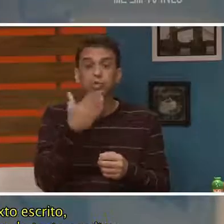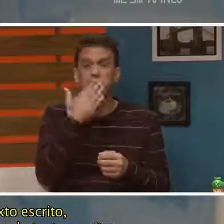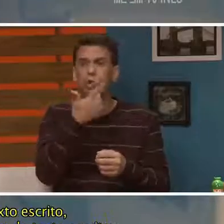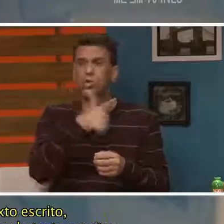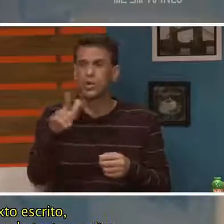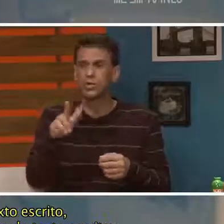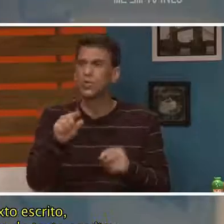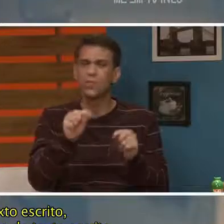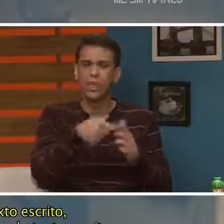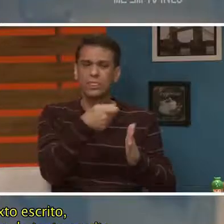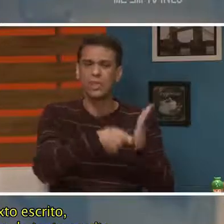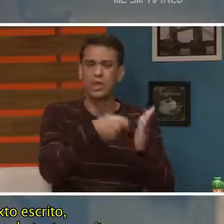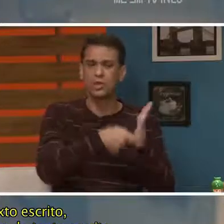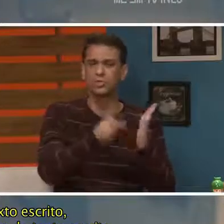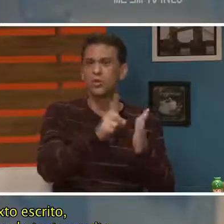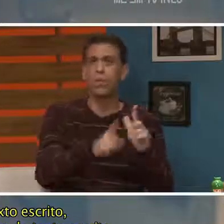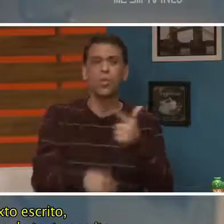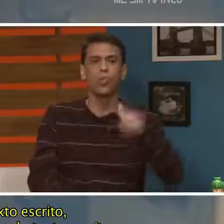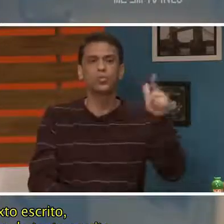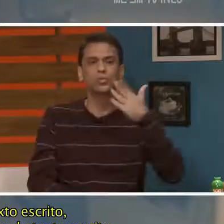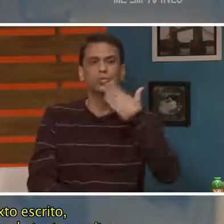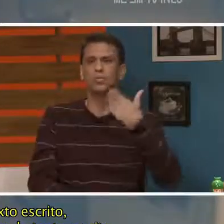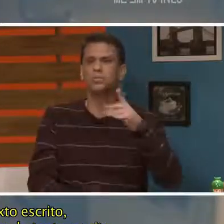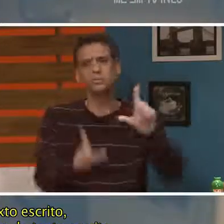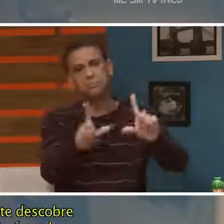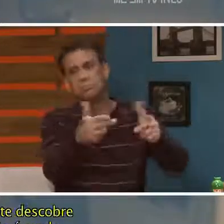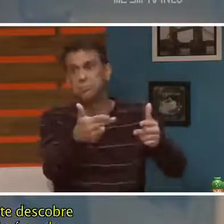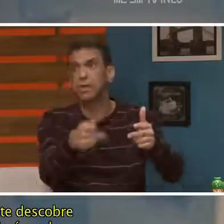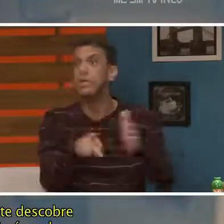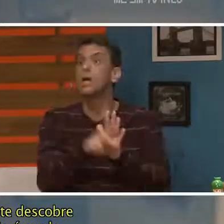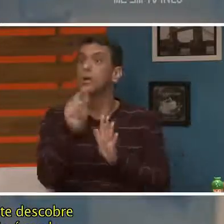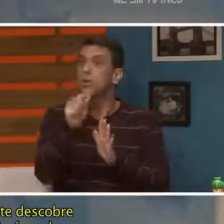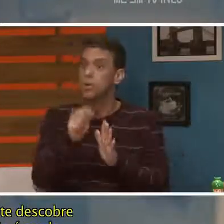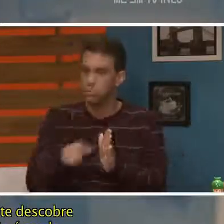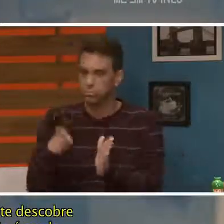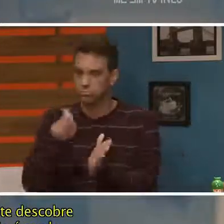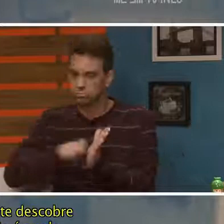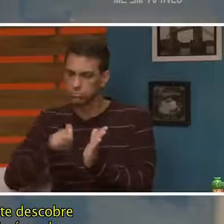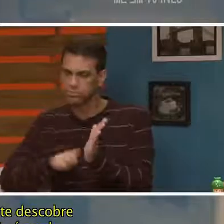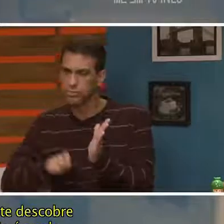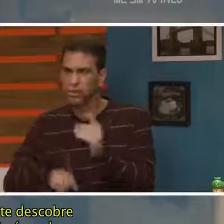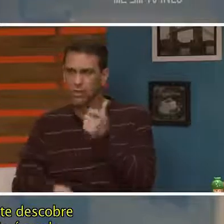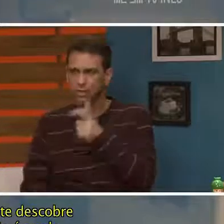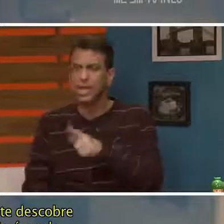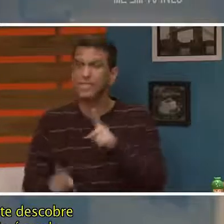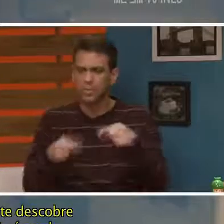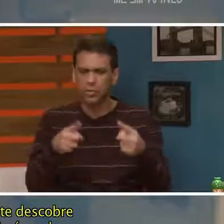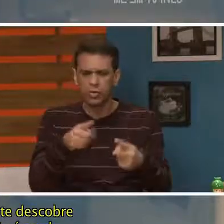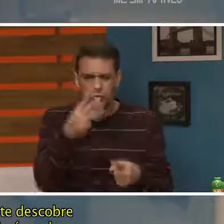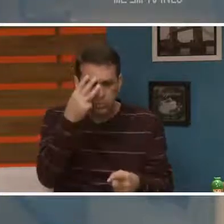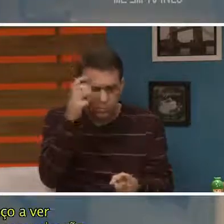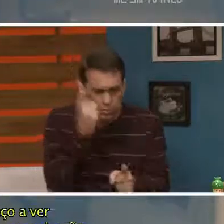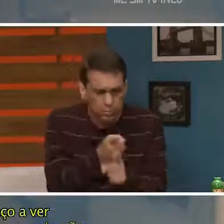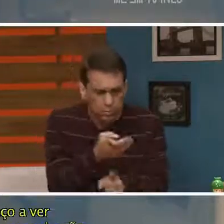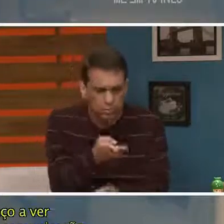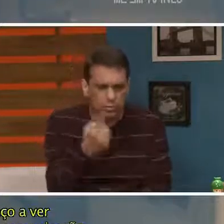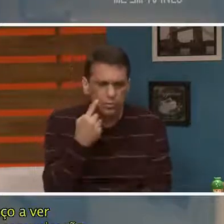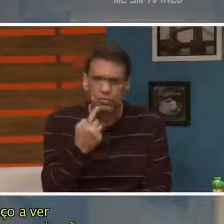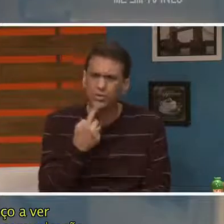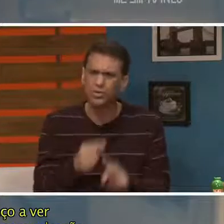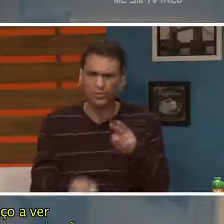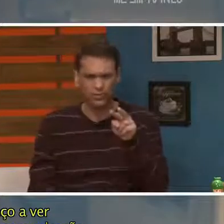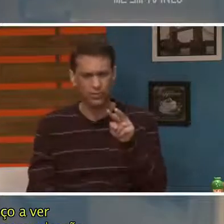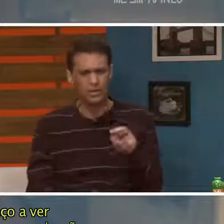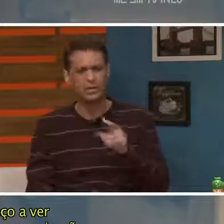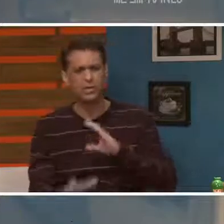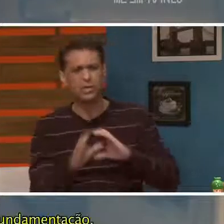que não o texto escrito para desenvolvimento do texto escrito. Quando a gente descobre que o Toribio é surdo e eu começo a ver essa